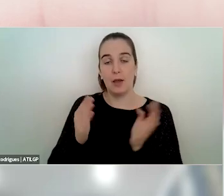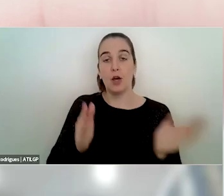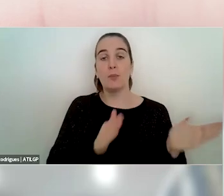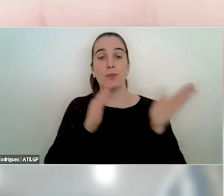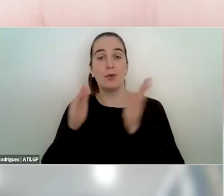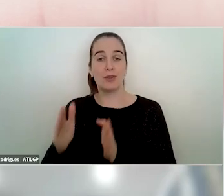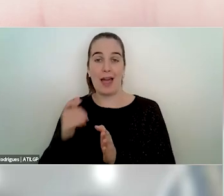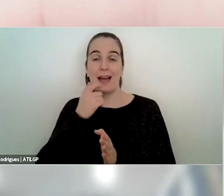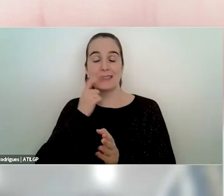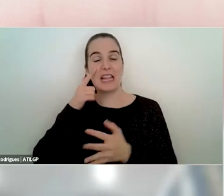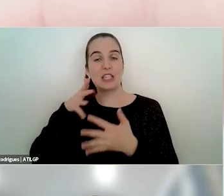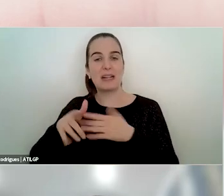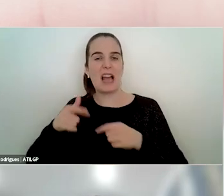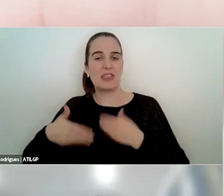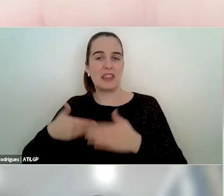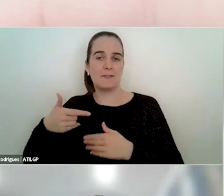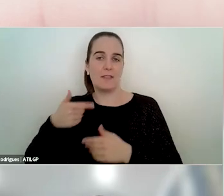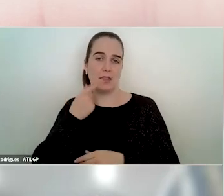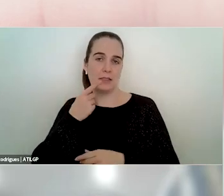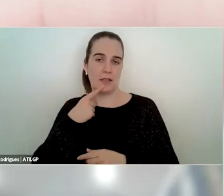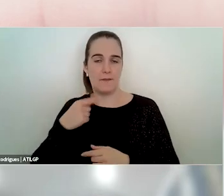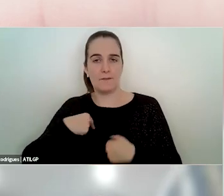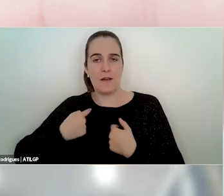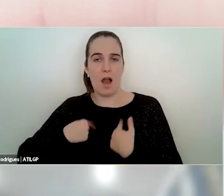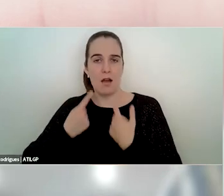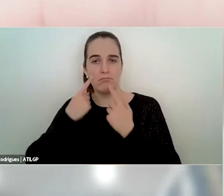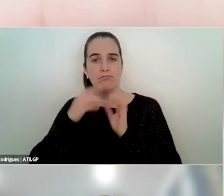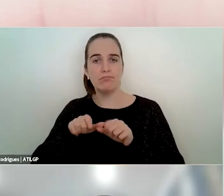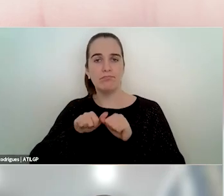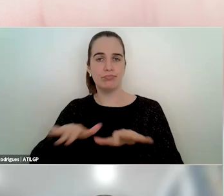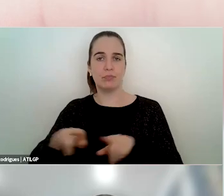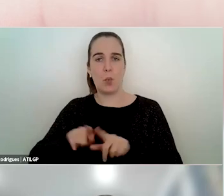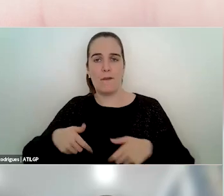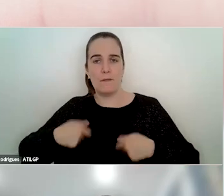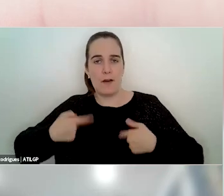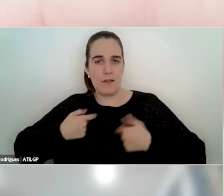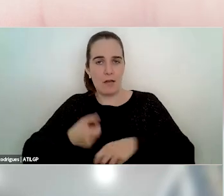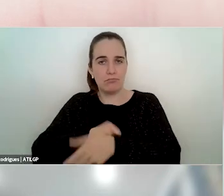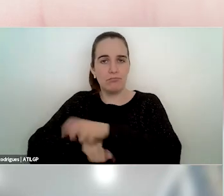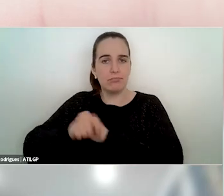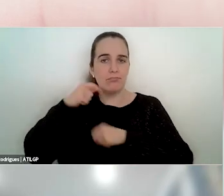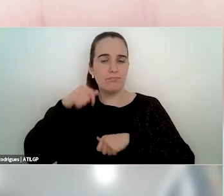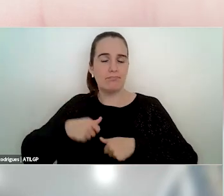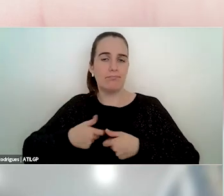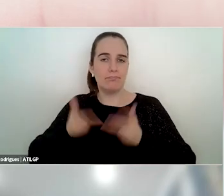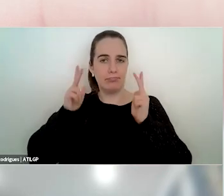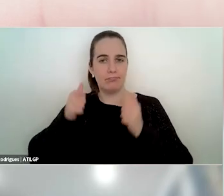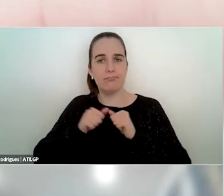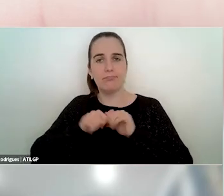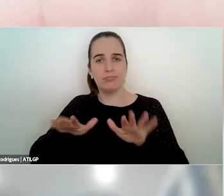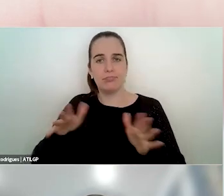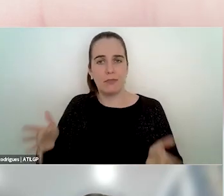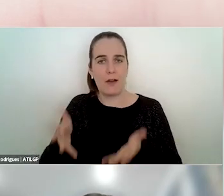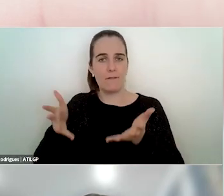de uma transparência ativa com conduta proativa da administração pública, disponibilizando